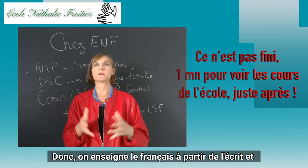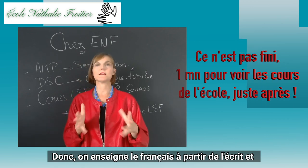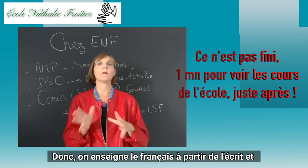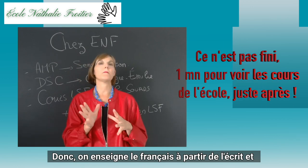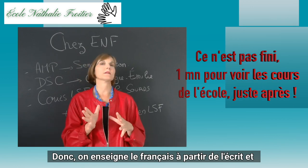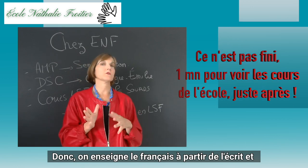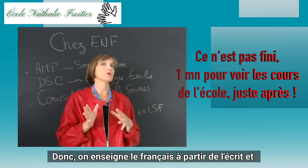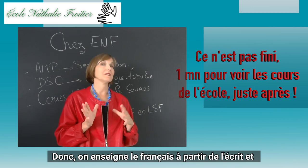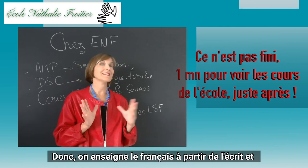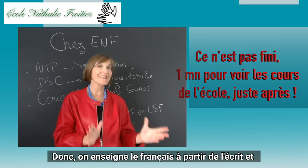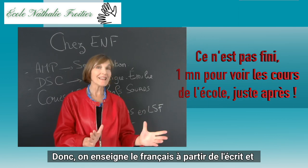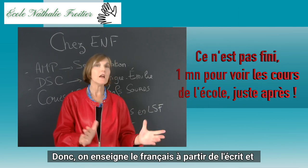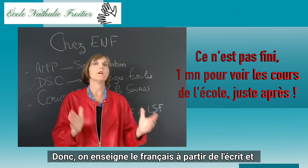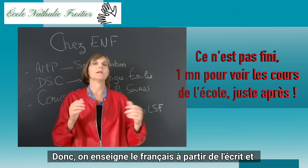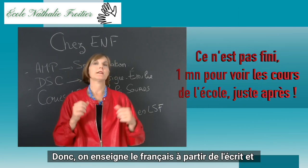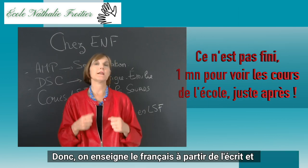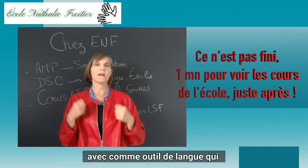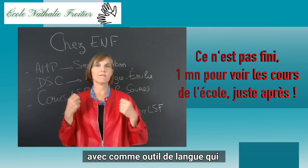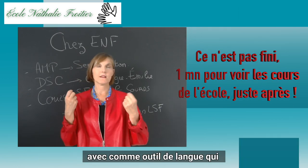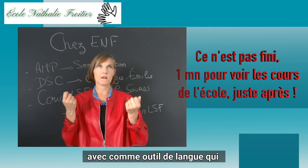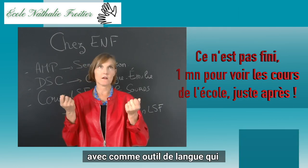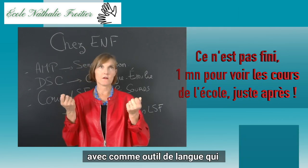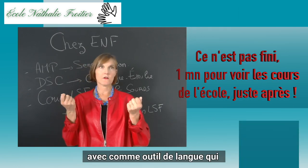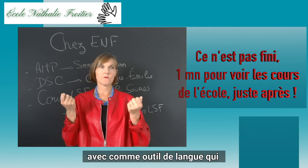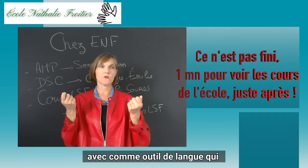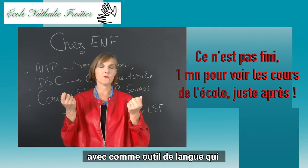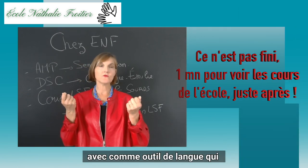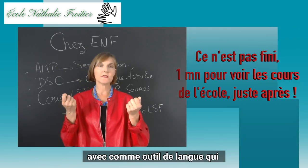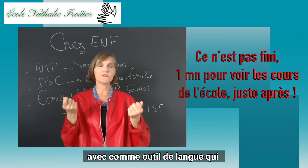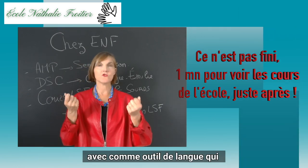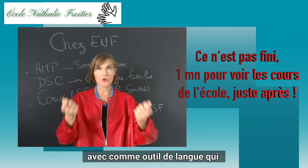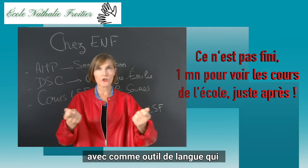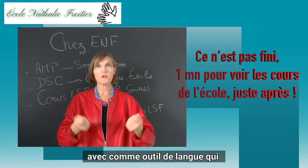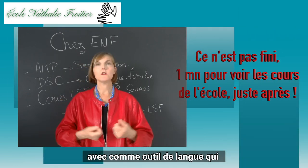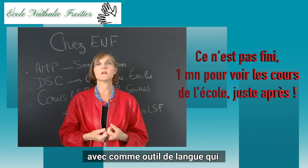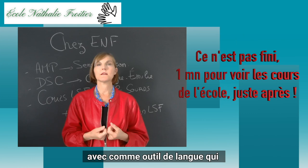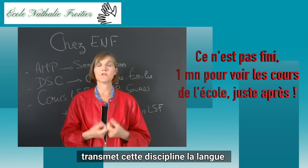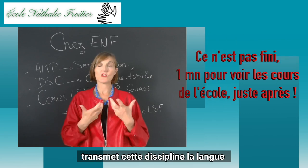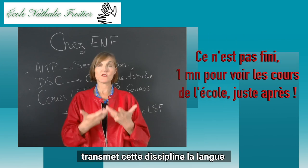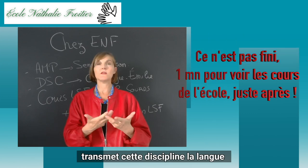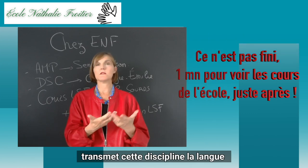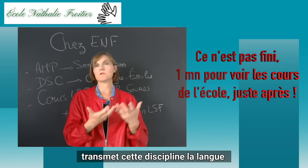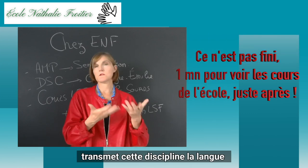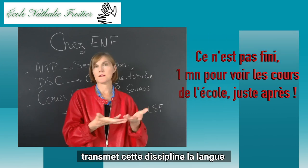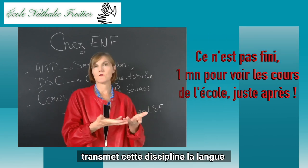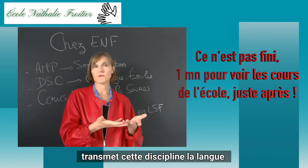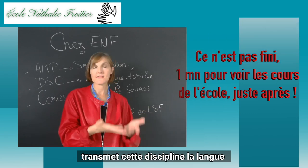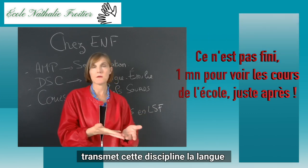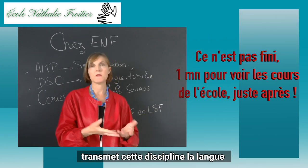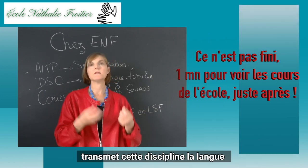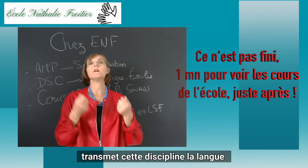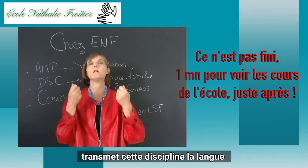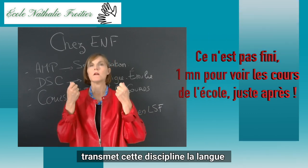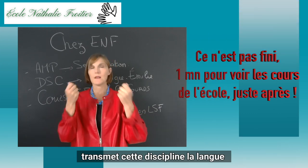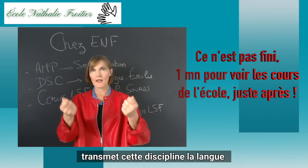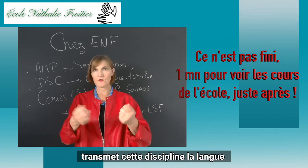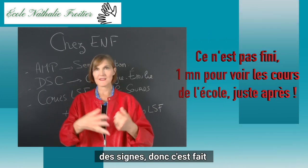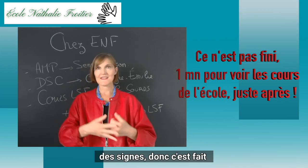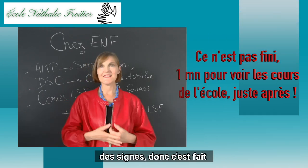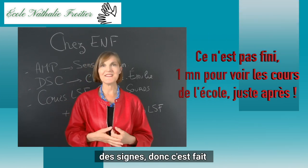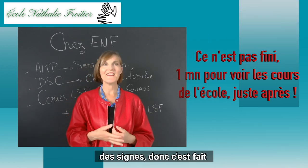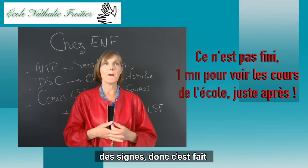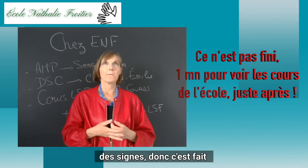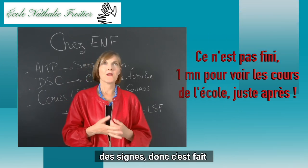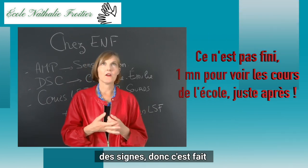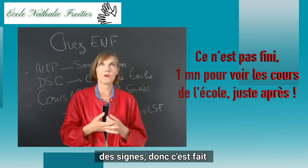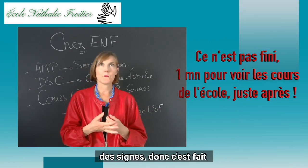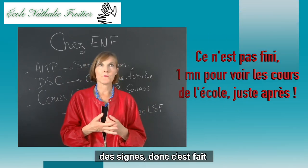enseigne le français à partir de l'écrit et avec comme outil de langue qui transmet cette discipline la langue